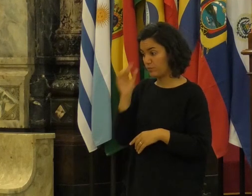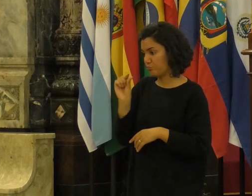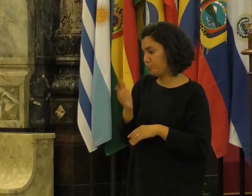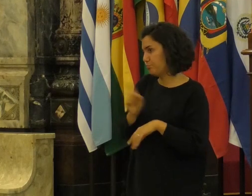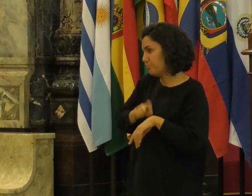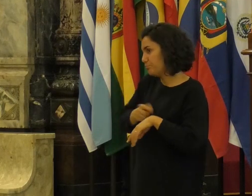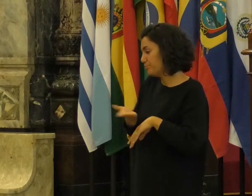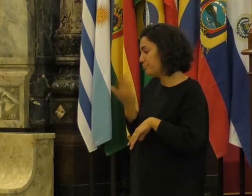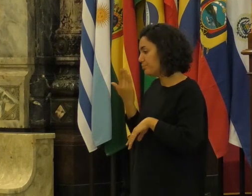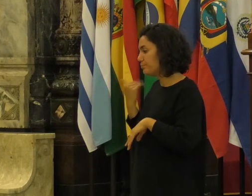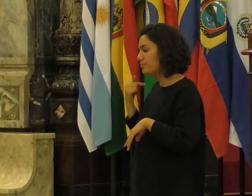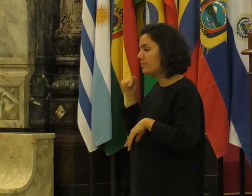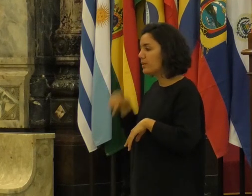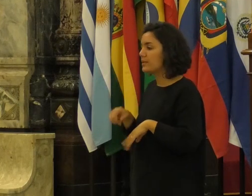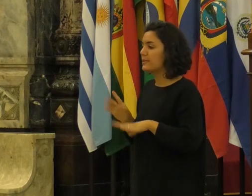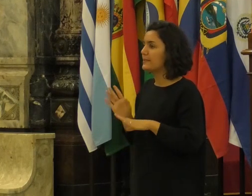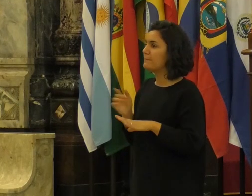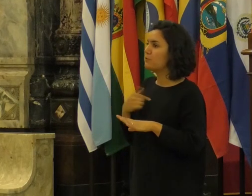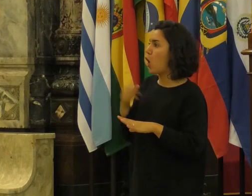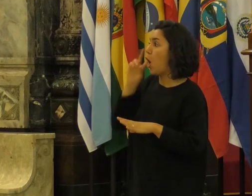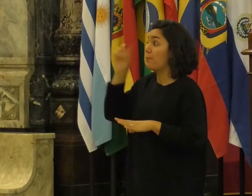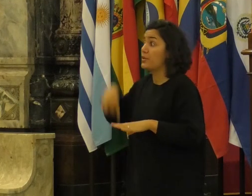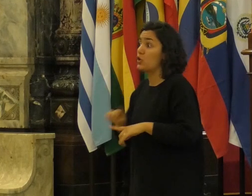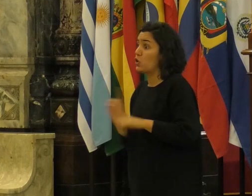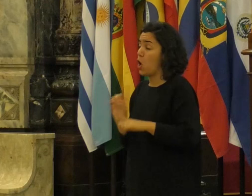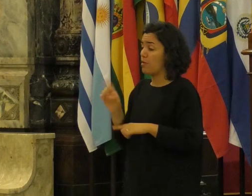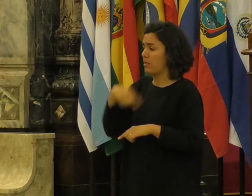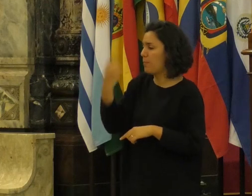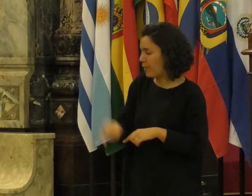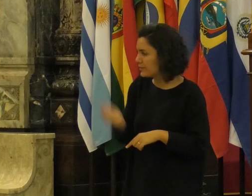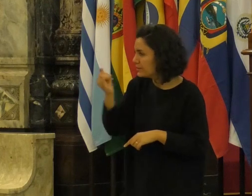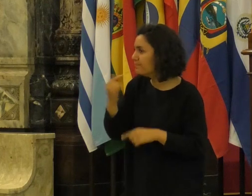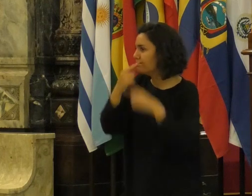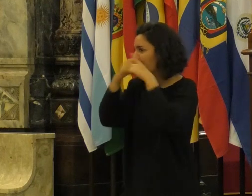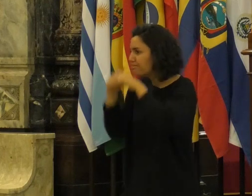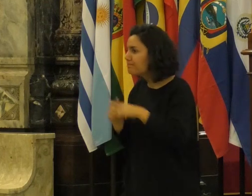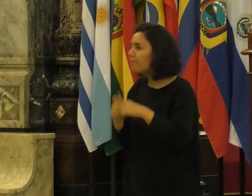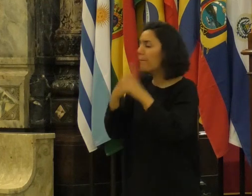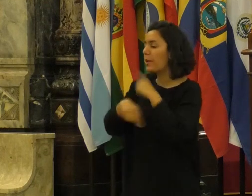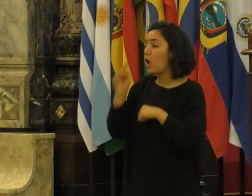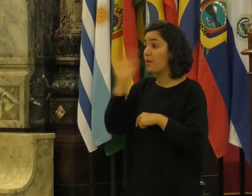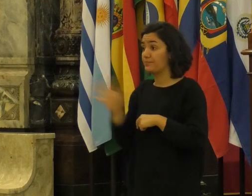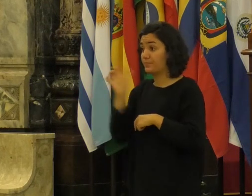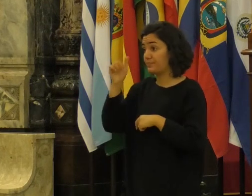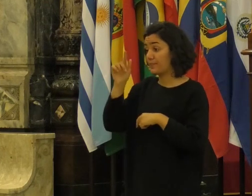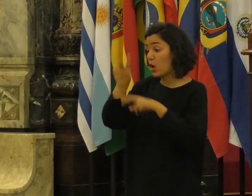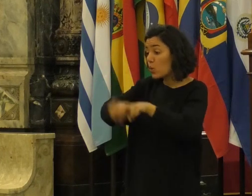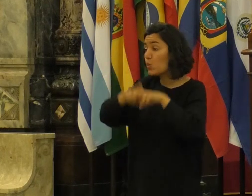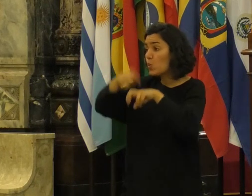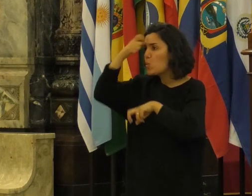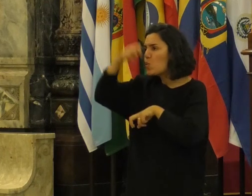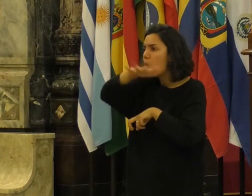últimamente, y de este no quiero pronunciarme porque eso lo tenemos que ver después, pero por ejemplo la psicología rural latinoamericana